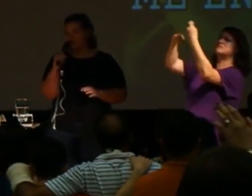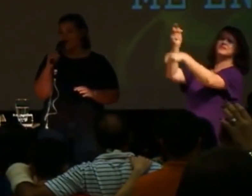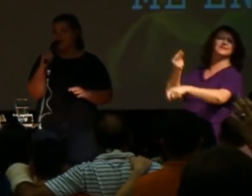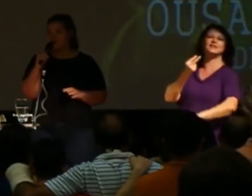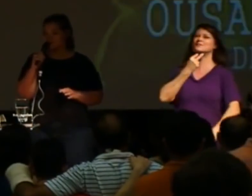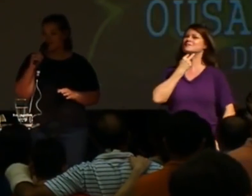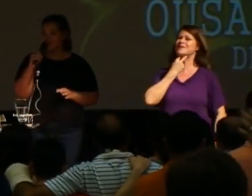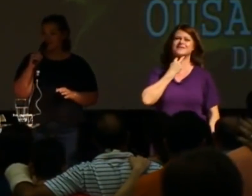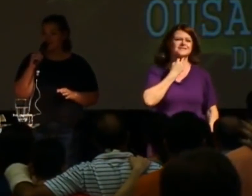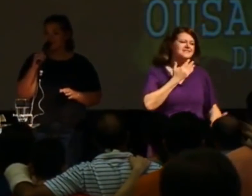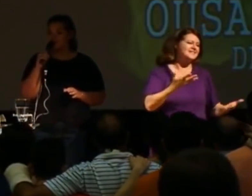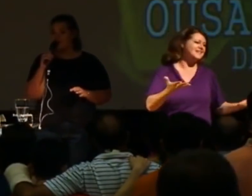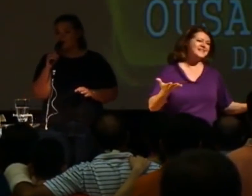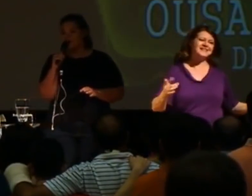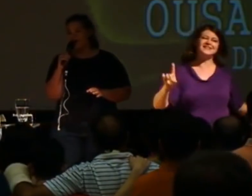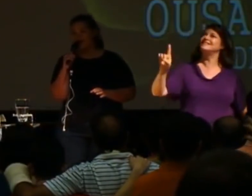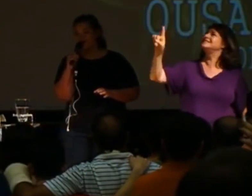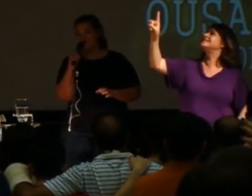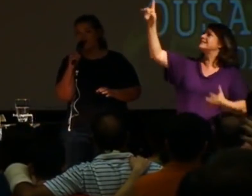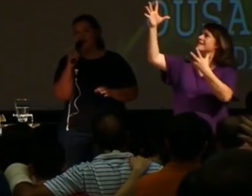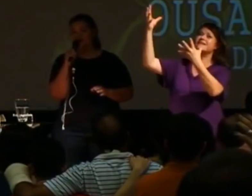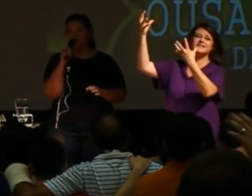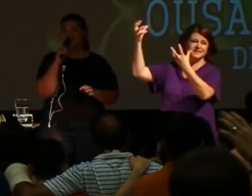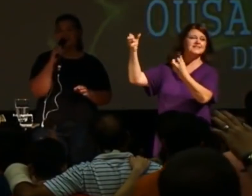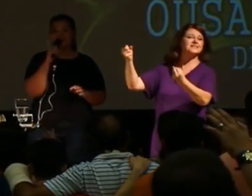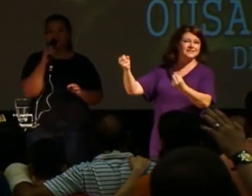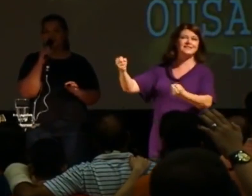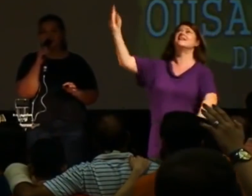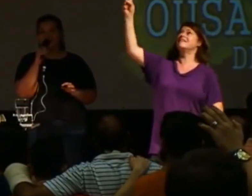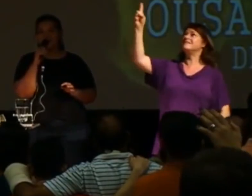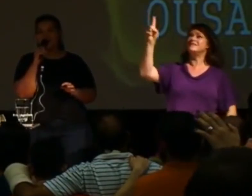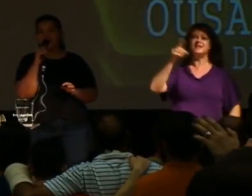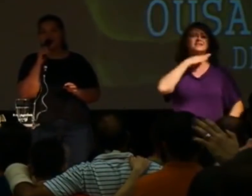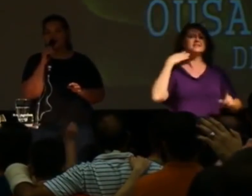nem merecê-lo, mesmo assim se